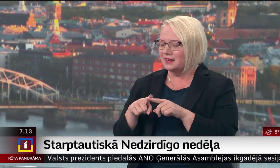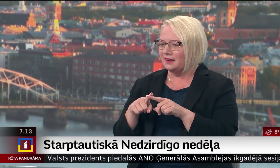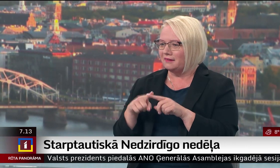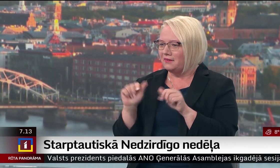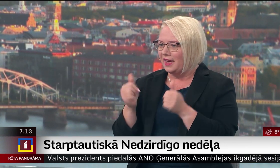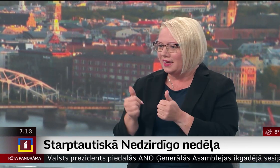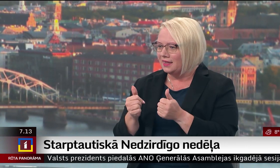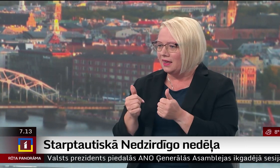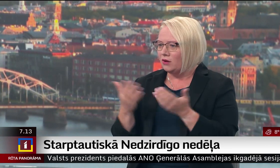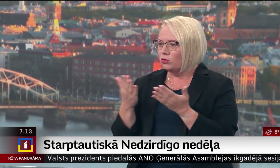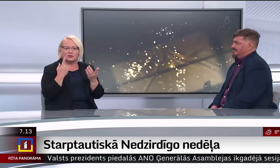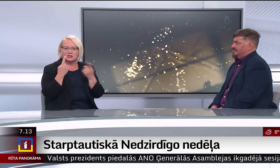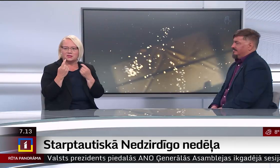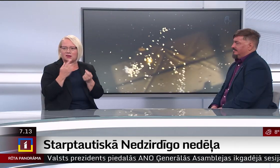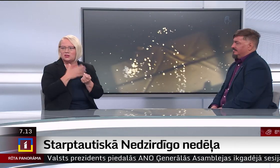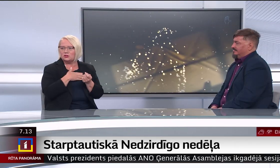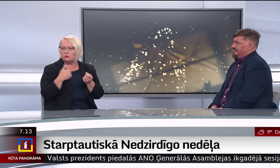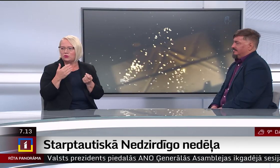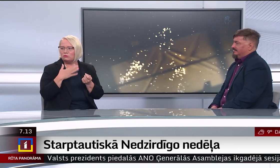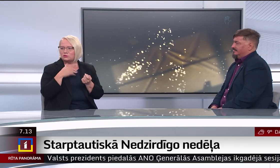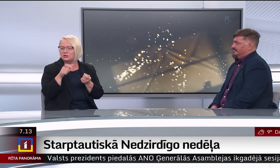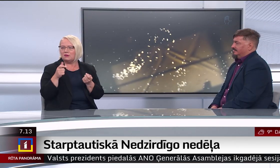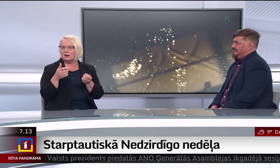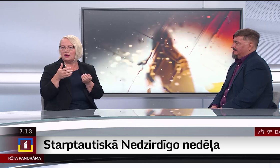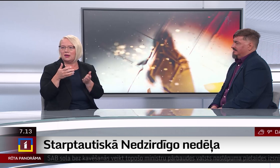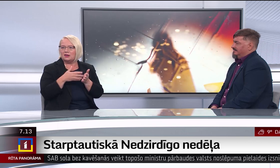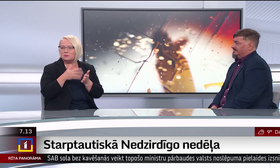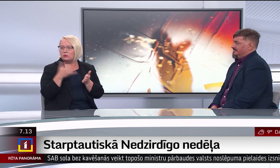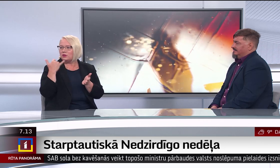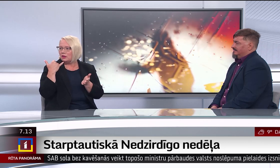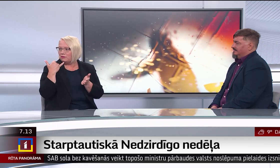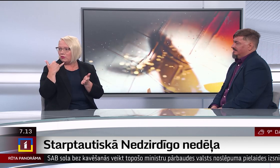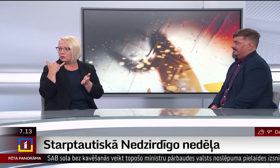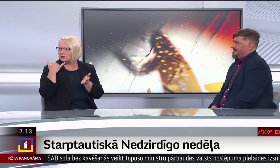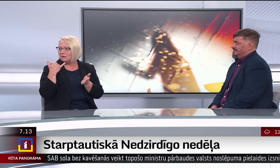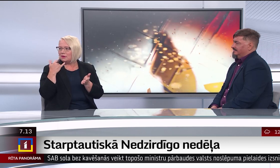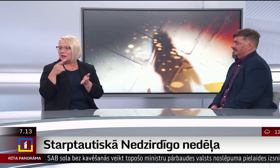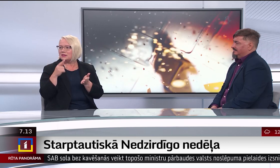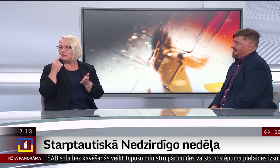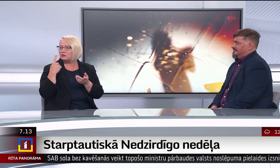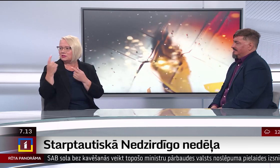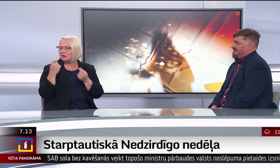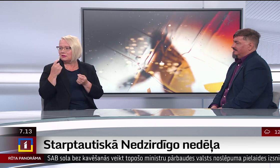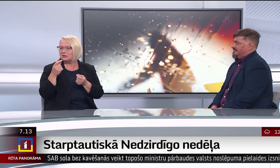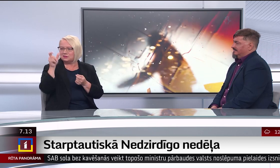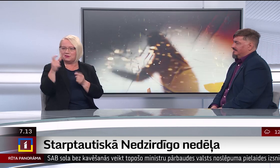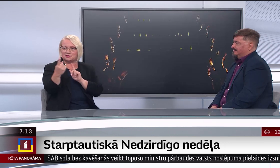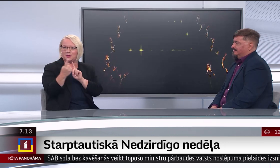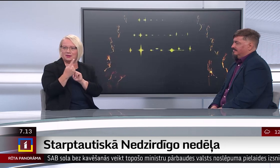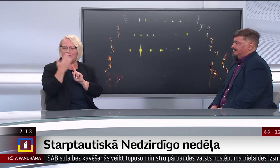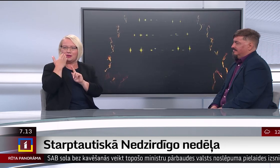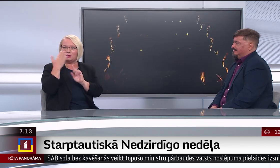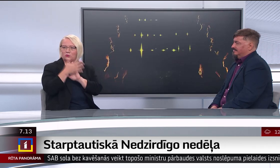tehniskie veidi, kuru var sazināties ļoti. Jo mūsu cilvēki izmanto telefonus. Ja es nevaru sazināties